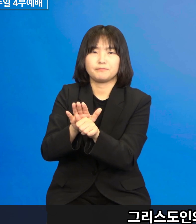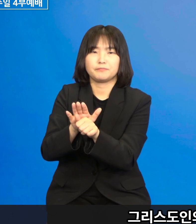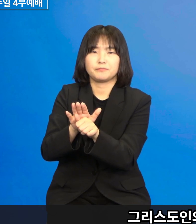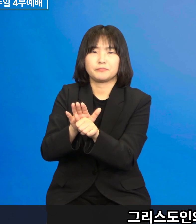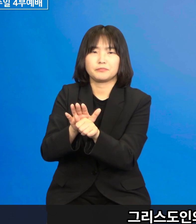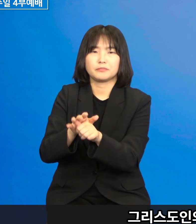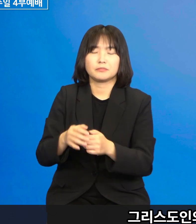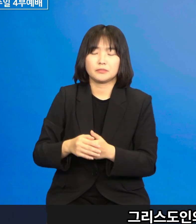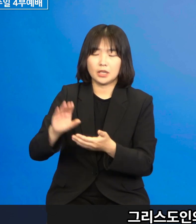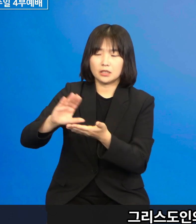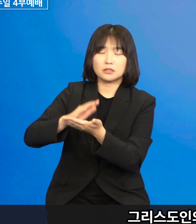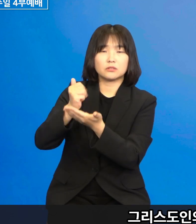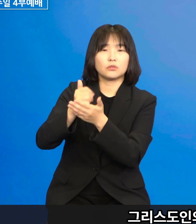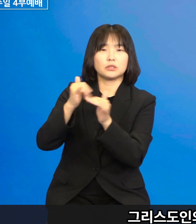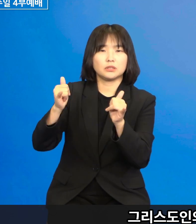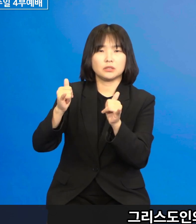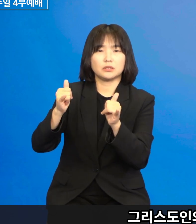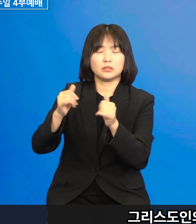그리스도인의 품격입니다.